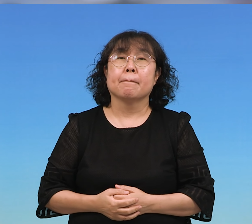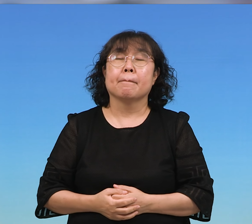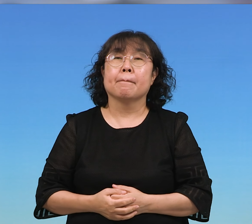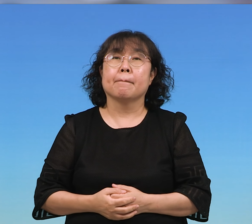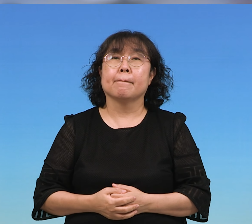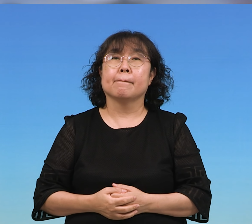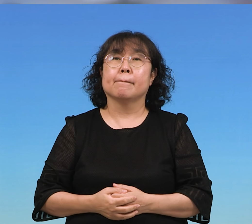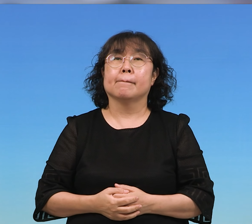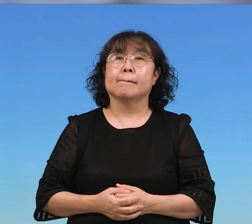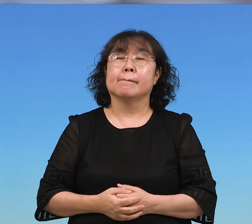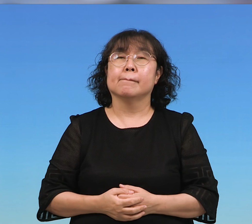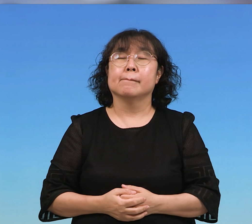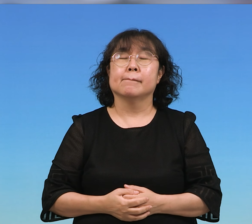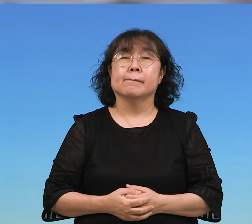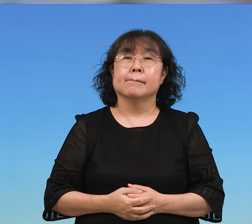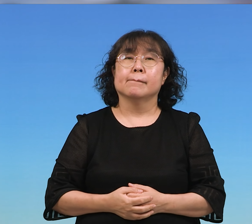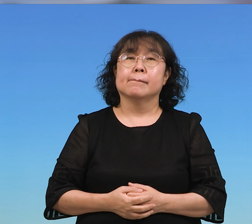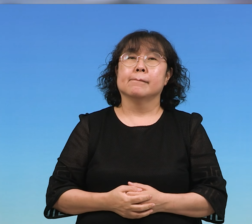좀 계시네요.